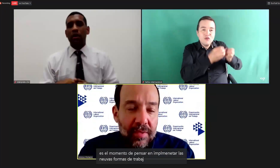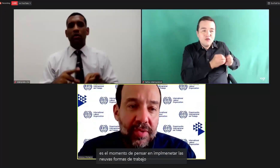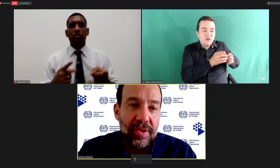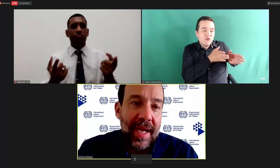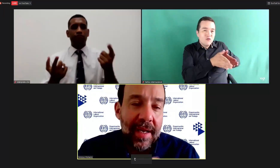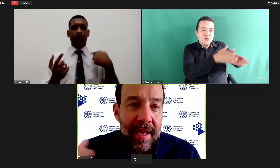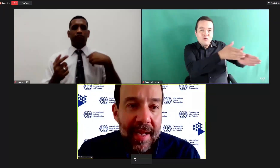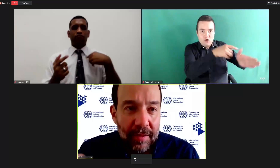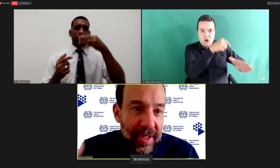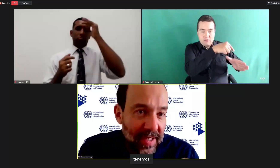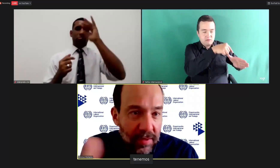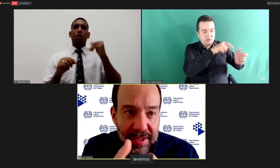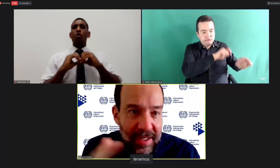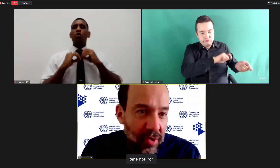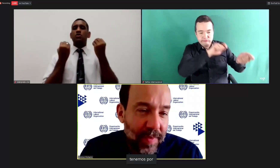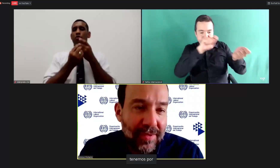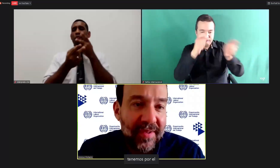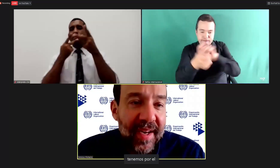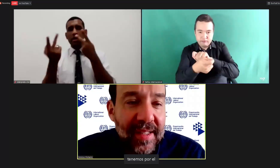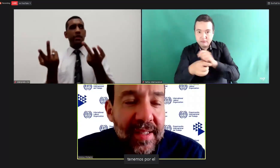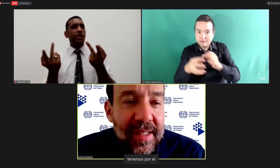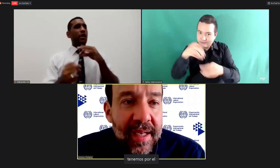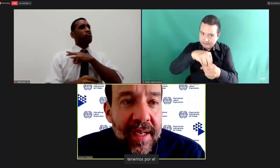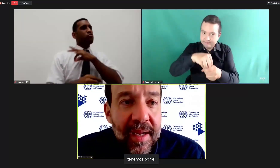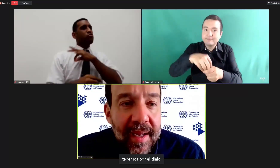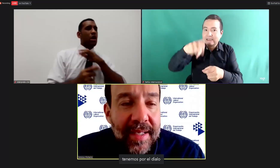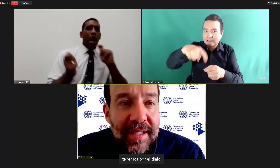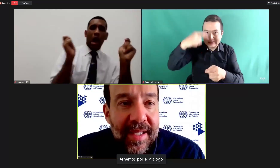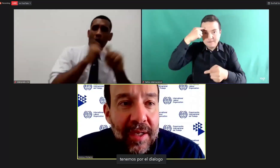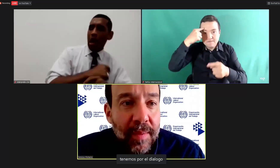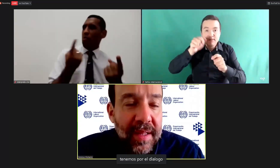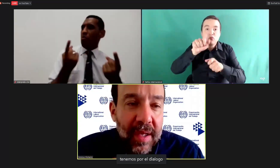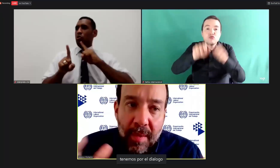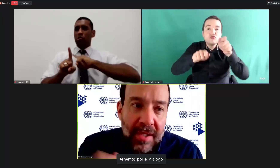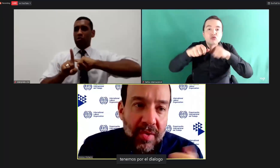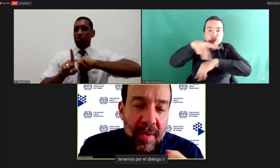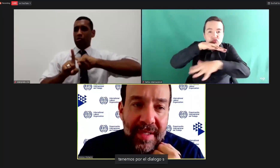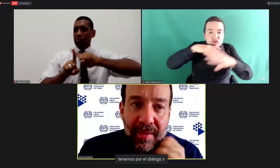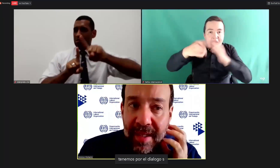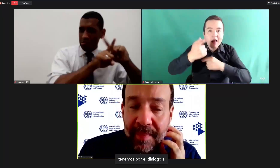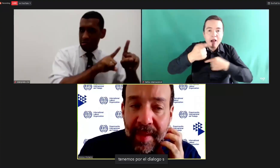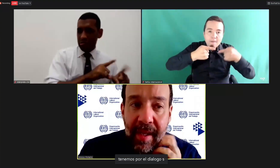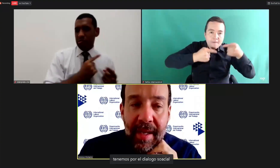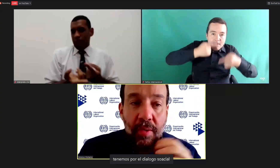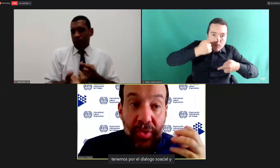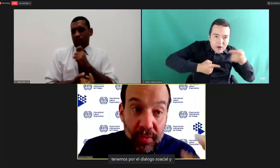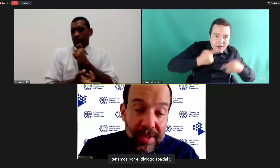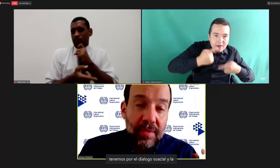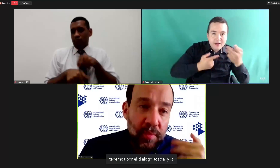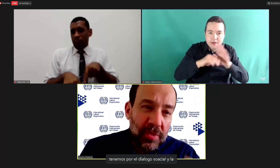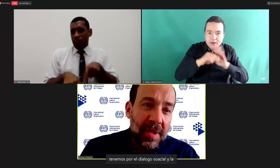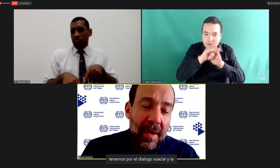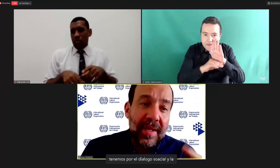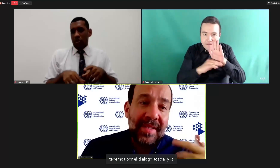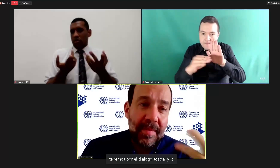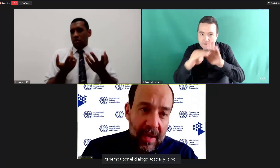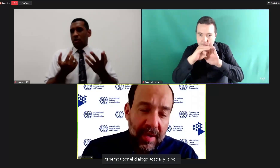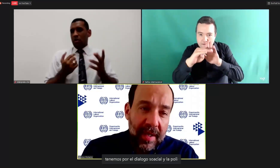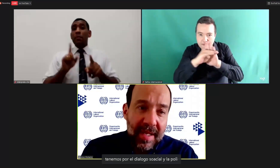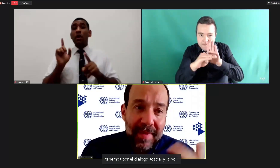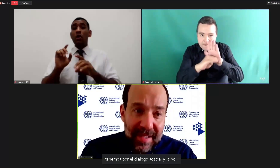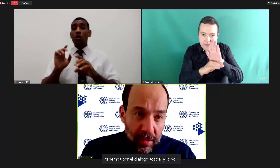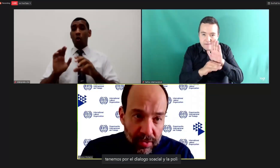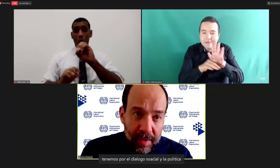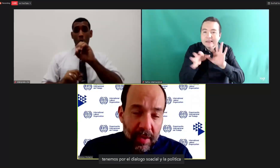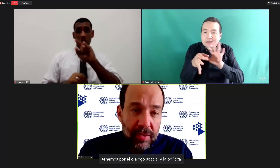políticas, del diálogo social, utilizándose los marcos de referencias que existen actualmente, como las normas de la OIT, construir un trabajo que sea